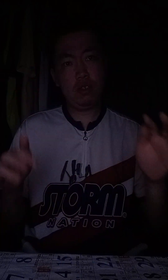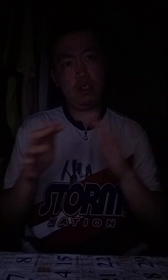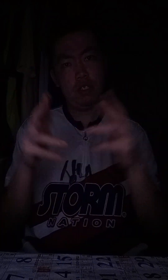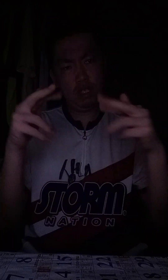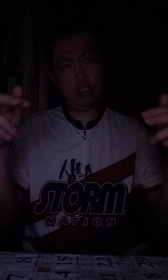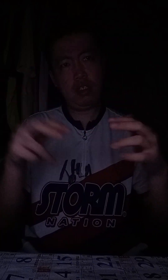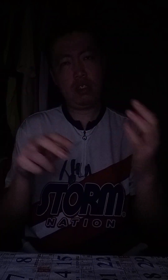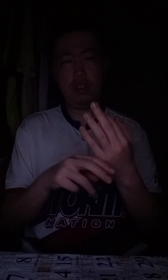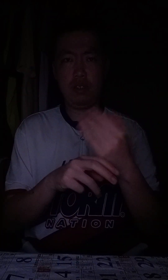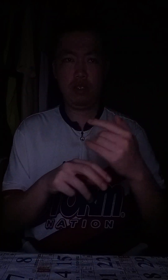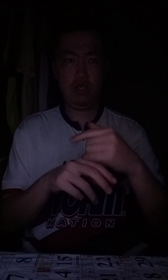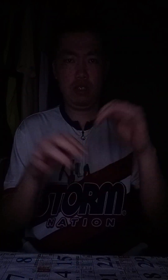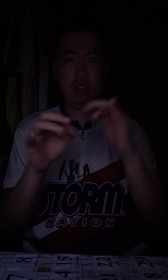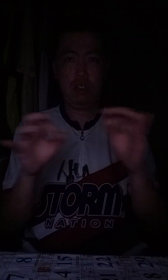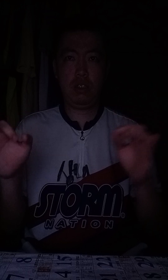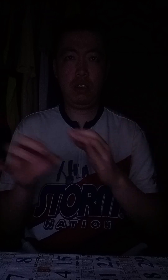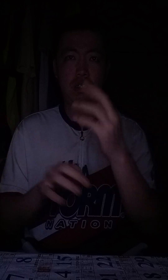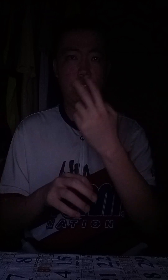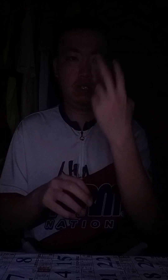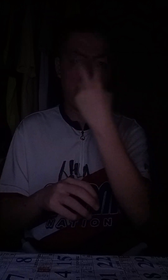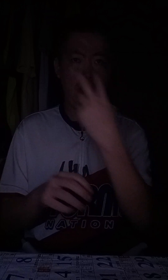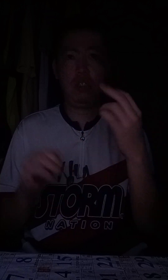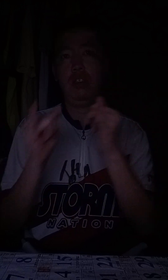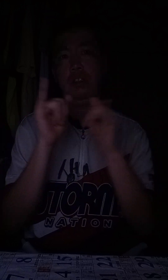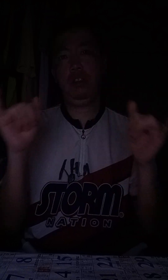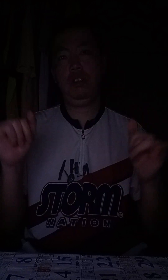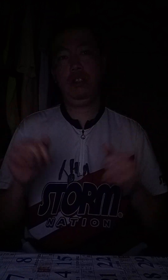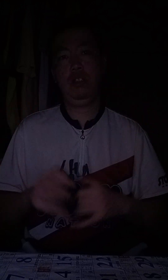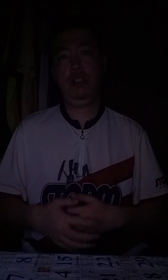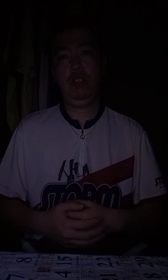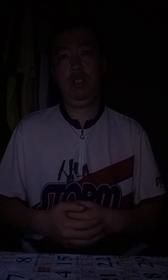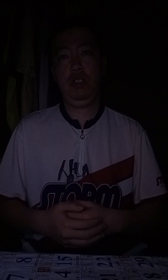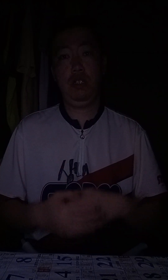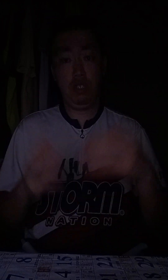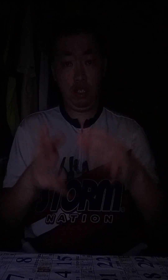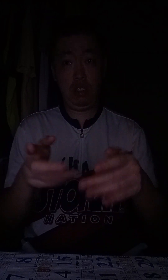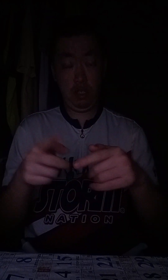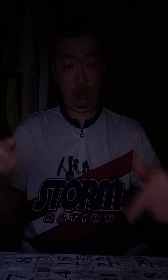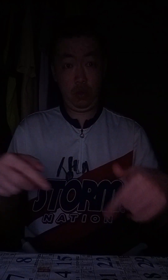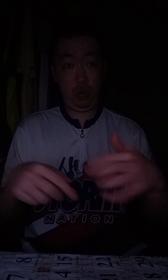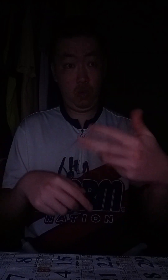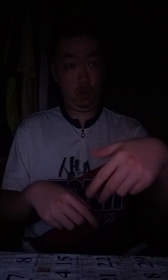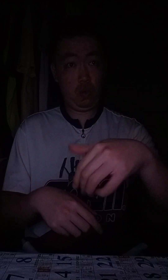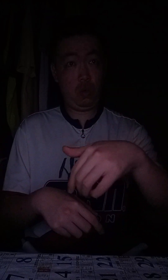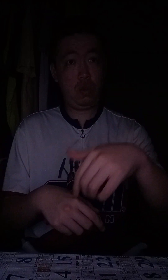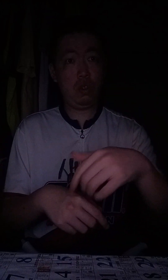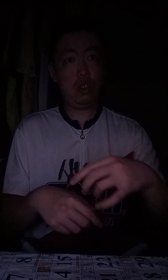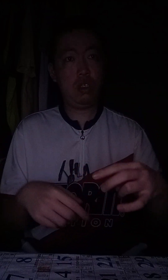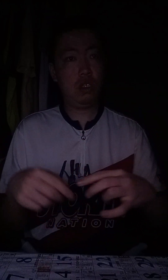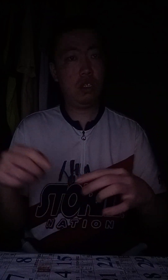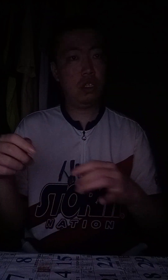카메라 설치 등에 대해 검토하고 있습니다. 직선 도로에서 좌로 조금 굽은